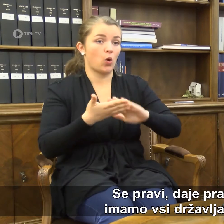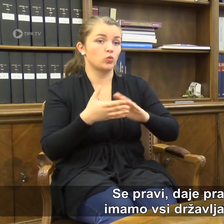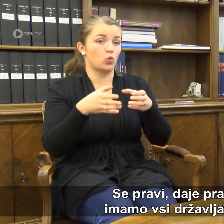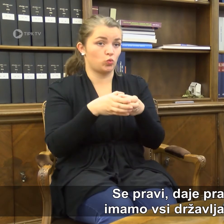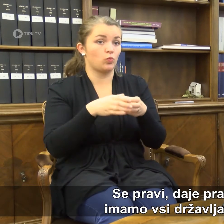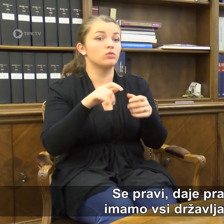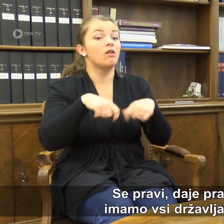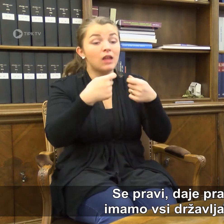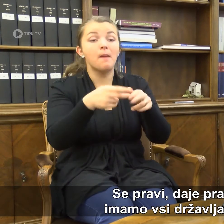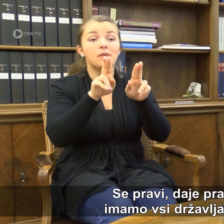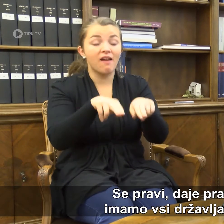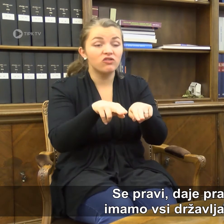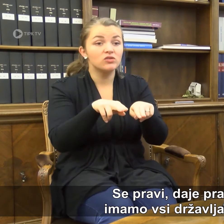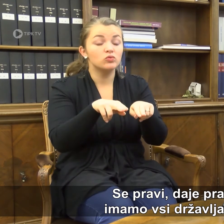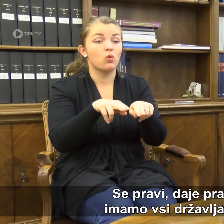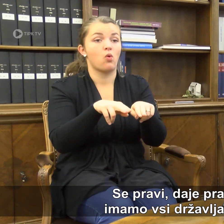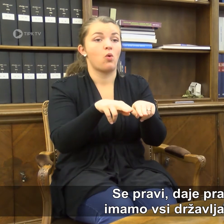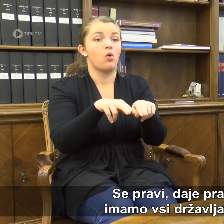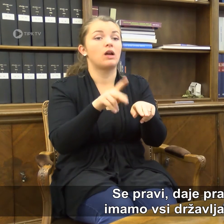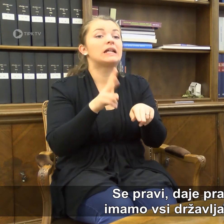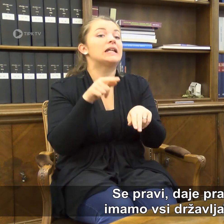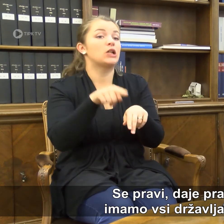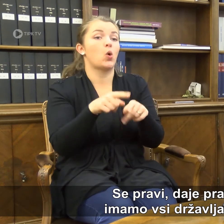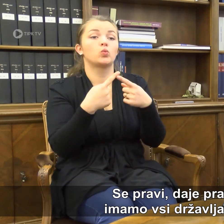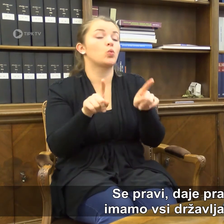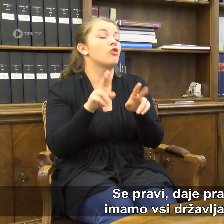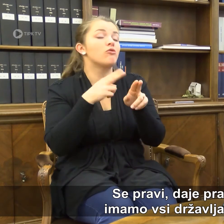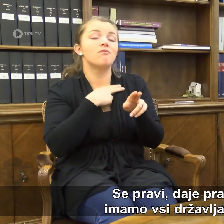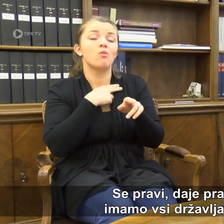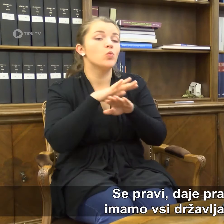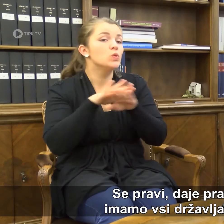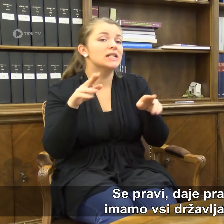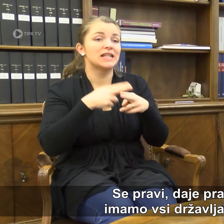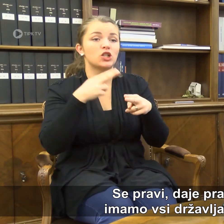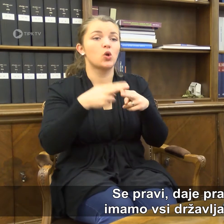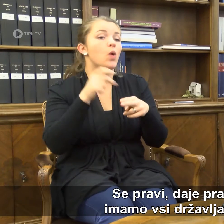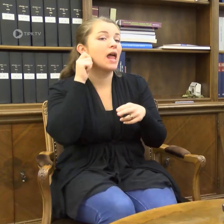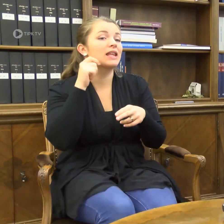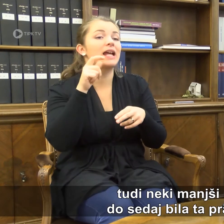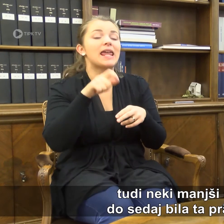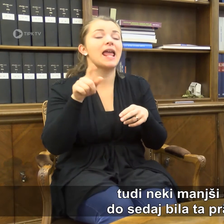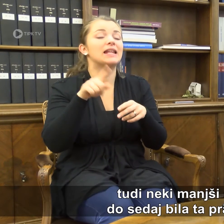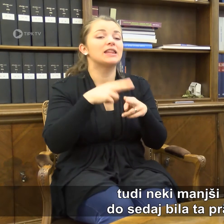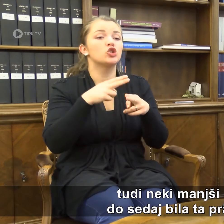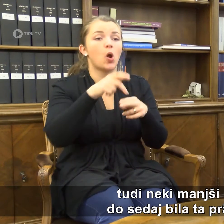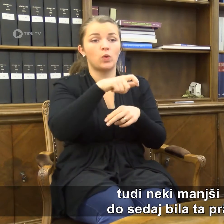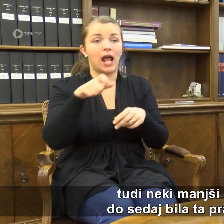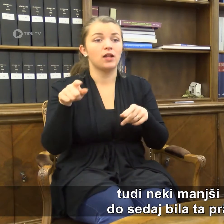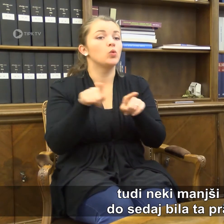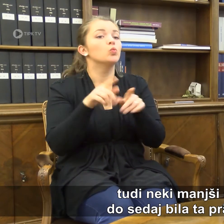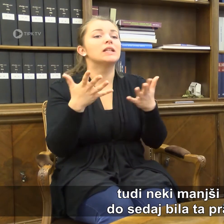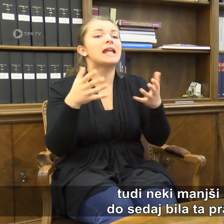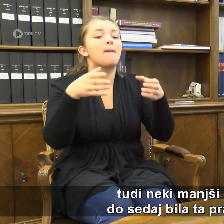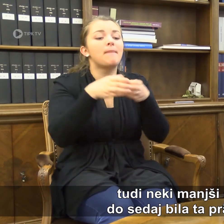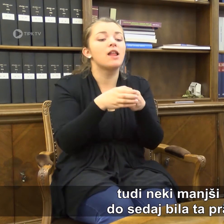pravi, daje pravico, ki jo sicer imamo vsi državljanke in državljani, tudi neki